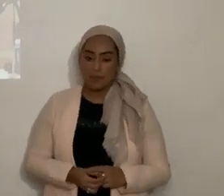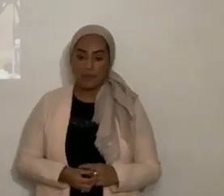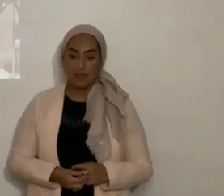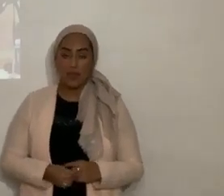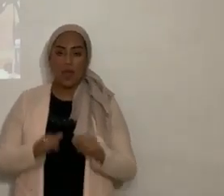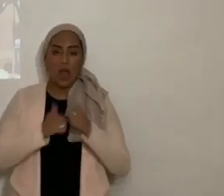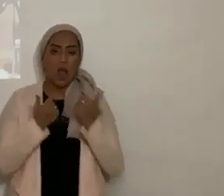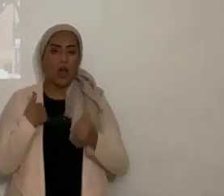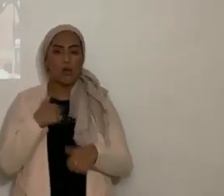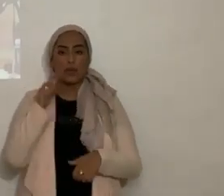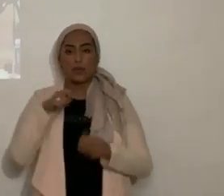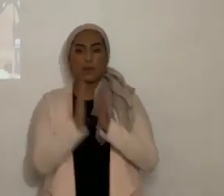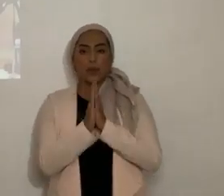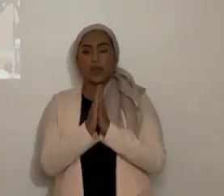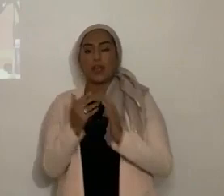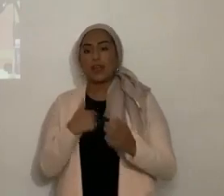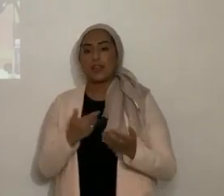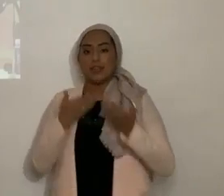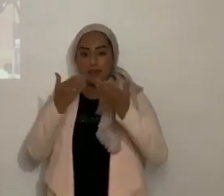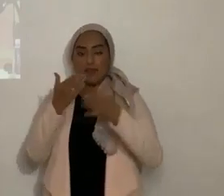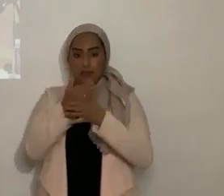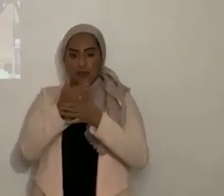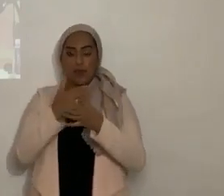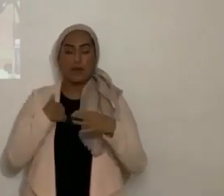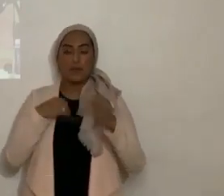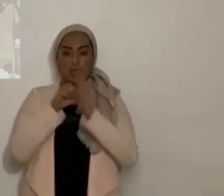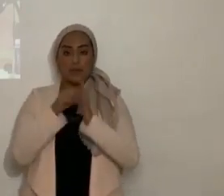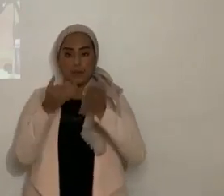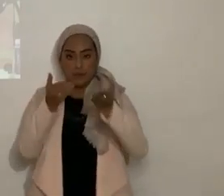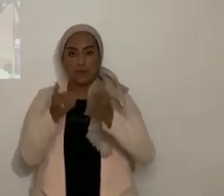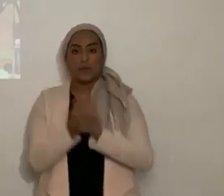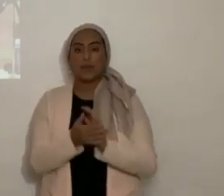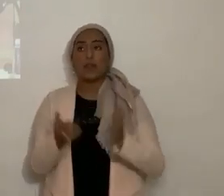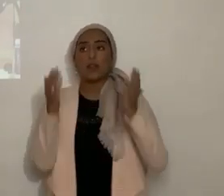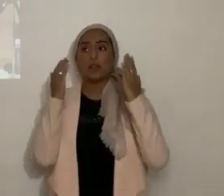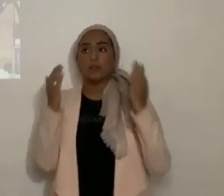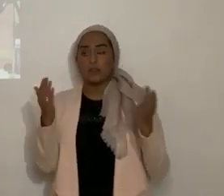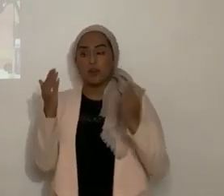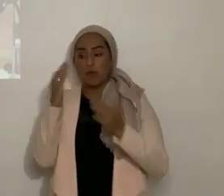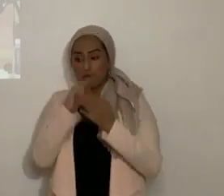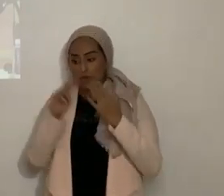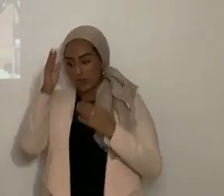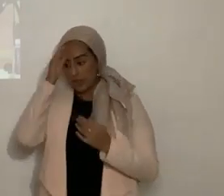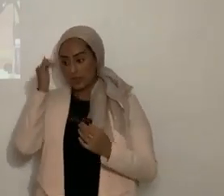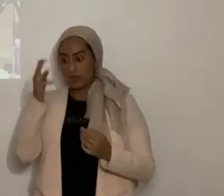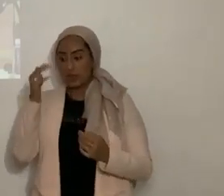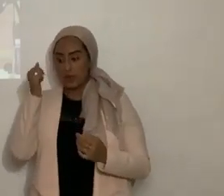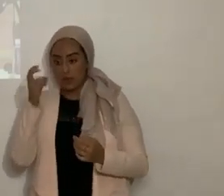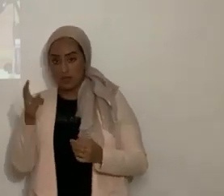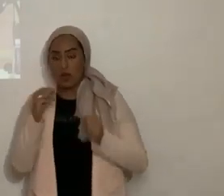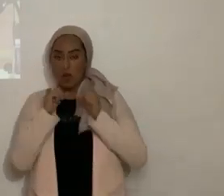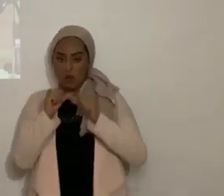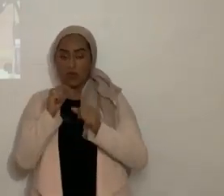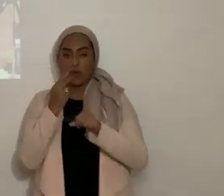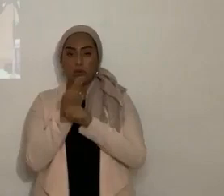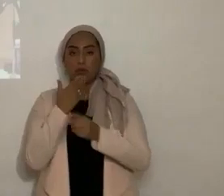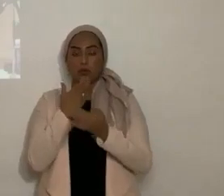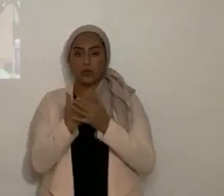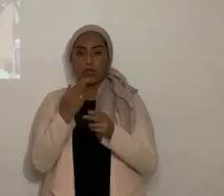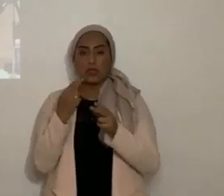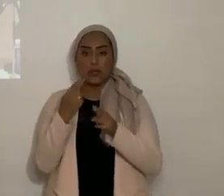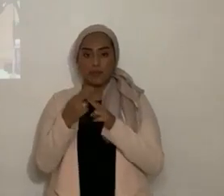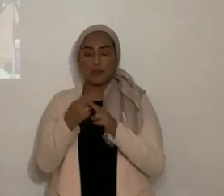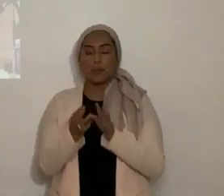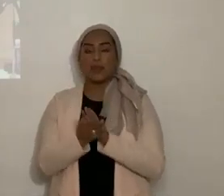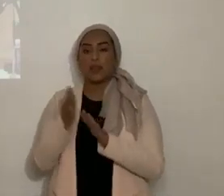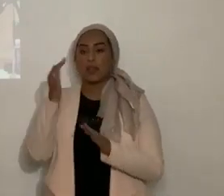¿Cómo debemos orar? Yo les comparto un ejemplo. Abba Yahweh, Yahshua HaMashiach. Siempre usar el nombre correcto. Abba